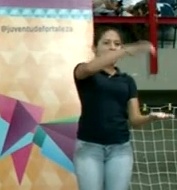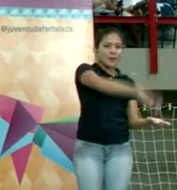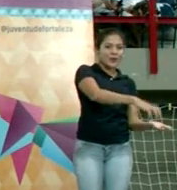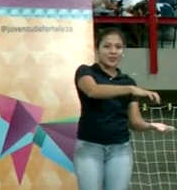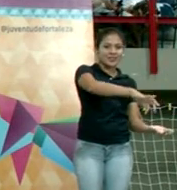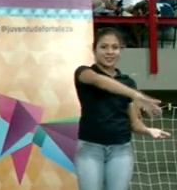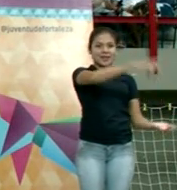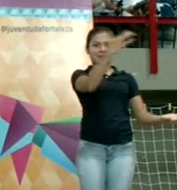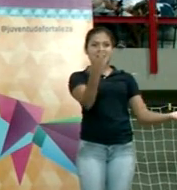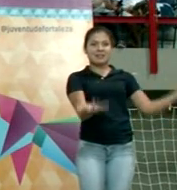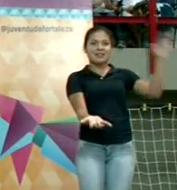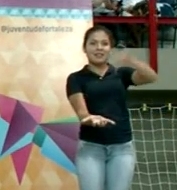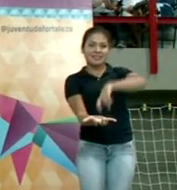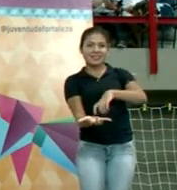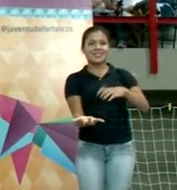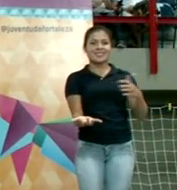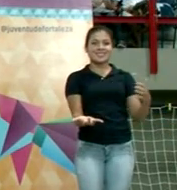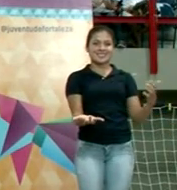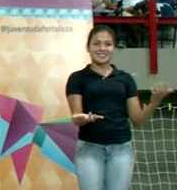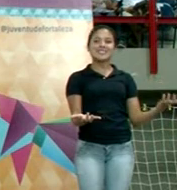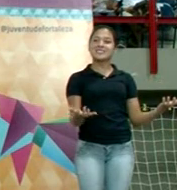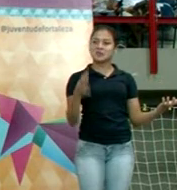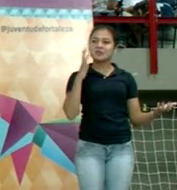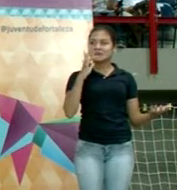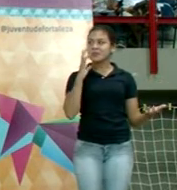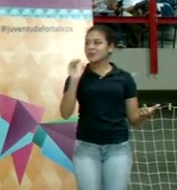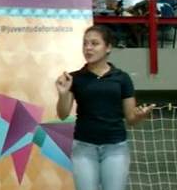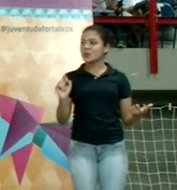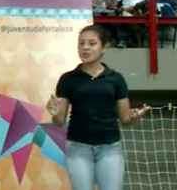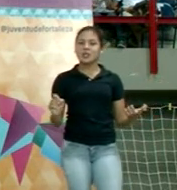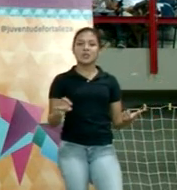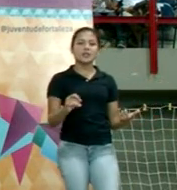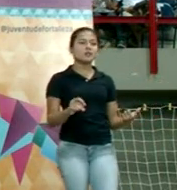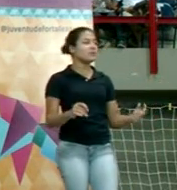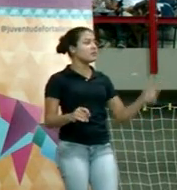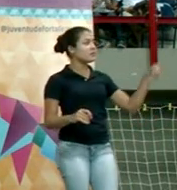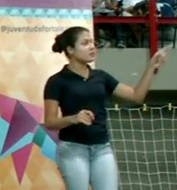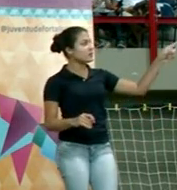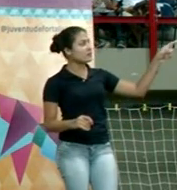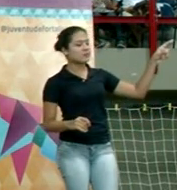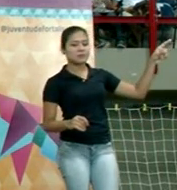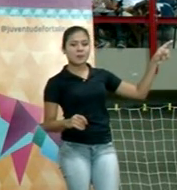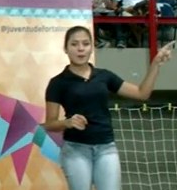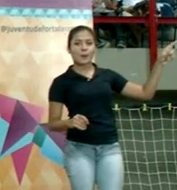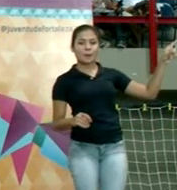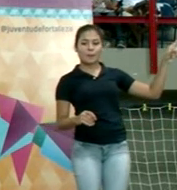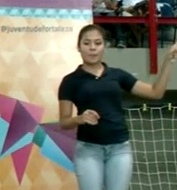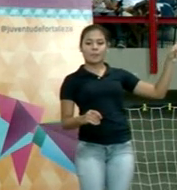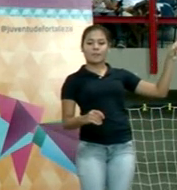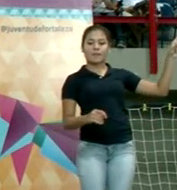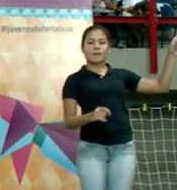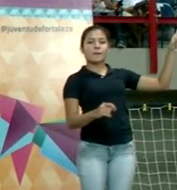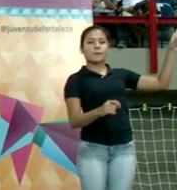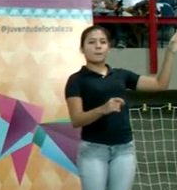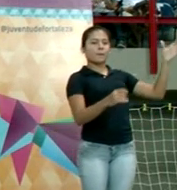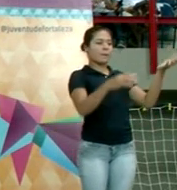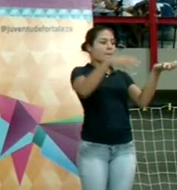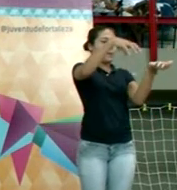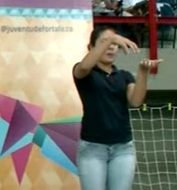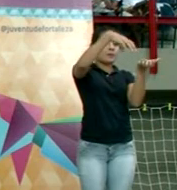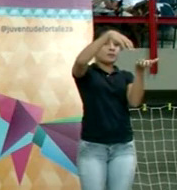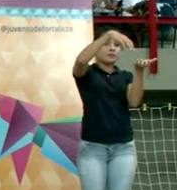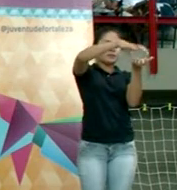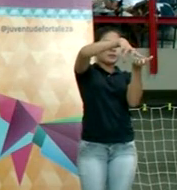Aí tinha uma brincadeira, essa eu achava legal, que era você botar ela do jeito que ela está aqui nessa figura de cima, em pezinho no topo